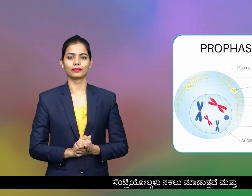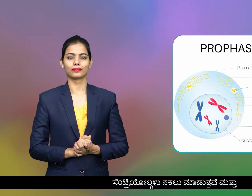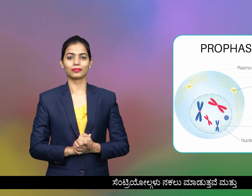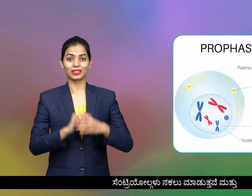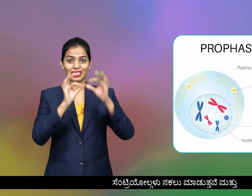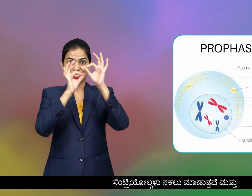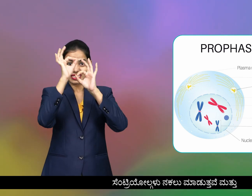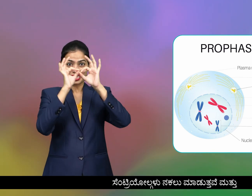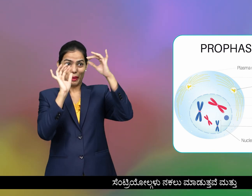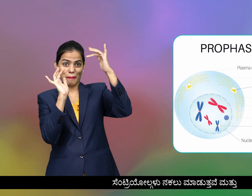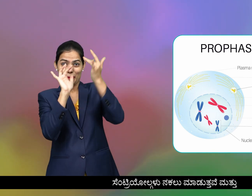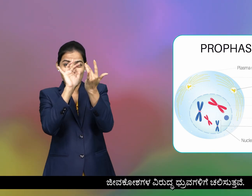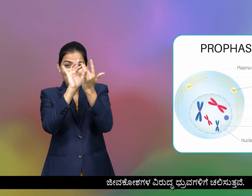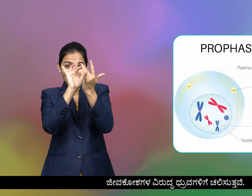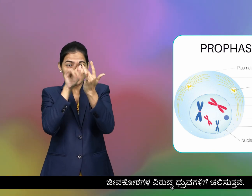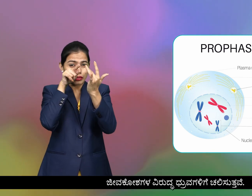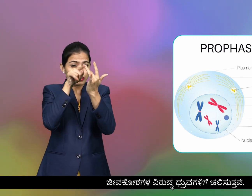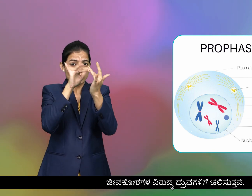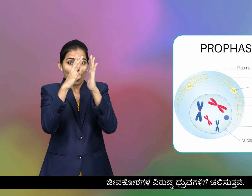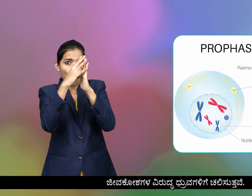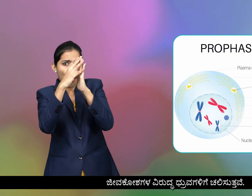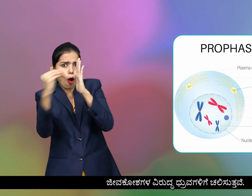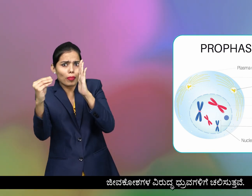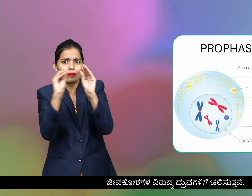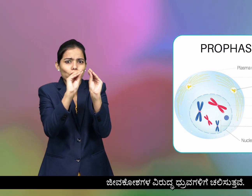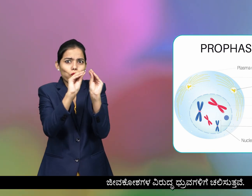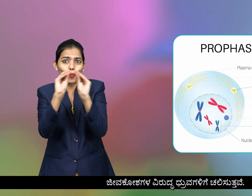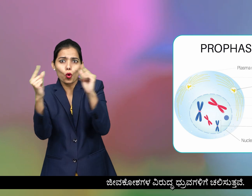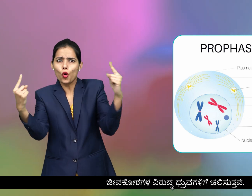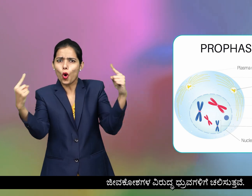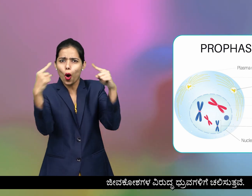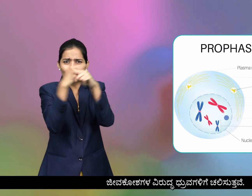ಸೆಂಟ್ರಿಯೋಲ್ಗಳು ನಕಲು ಮಾಡುತ್ತದೆ ಮತ್ತು ಜೀವಕೋಶಗಳ ವಿರುದ್ಧ ಧ್ರುವಗಳಿಗೆ ಚಲಿಸುತ್ತವೆ.